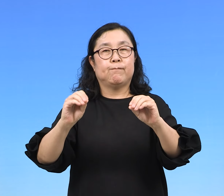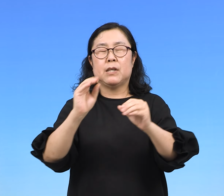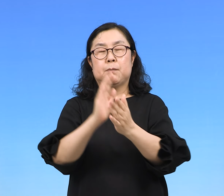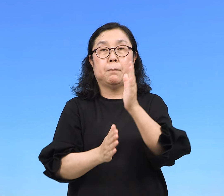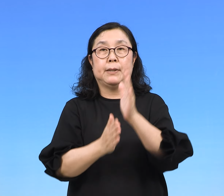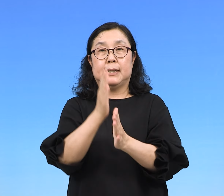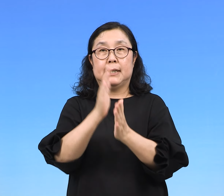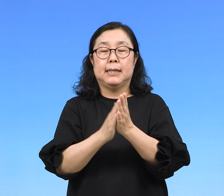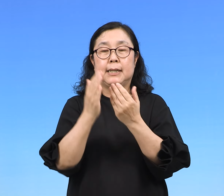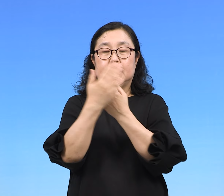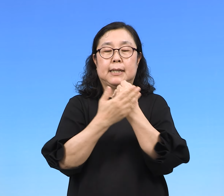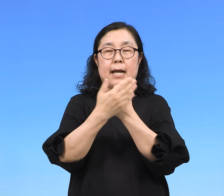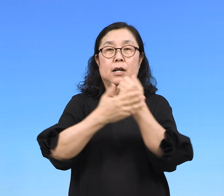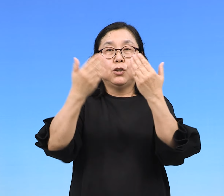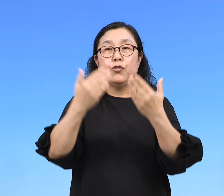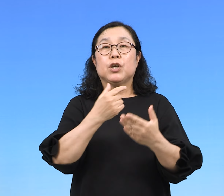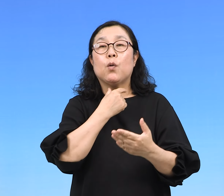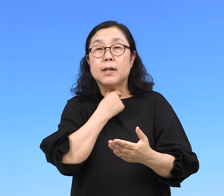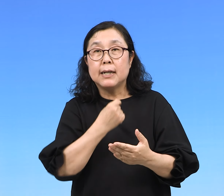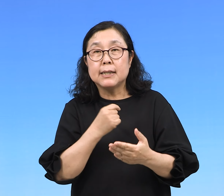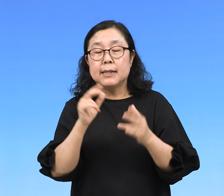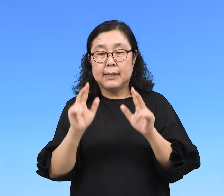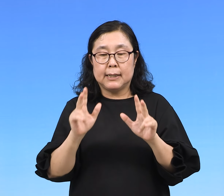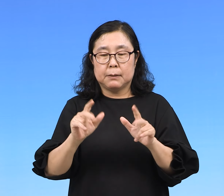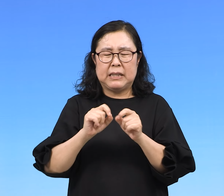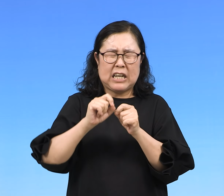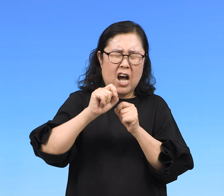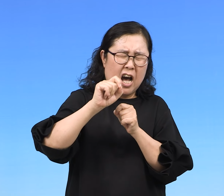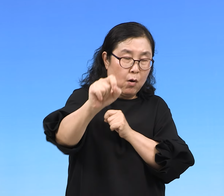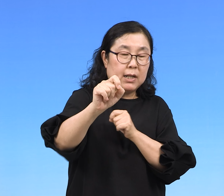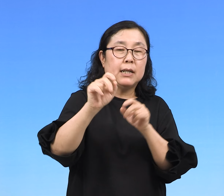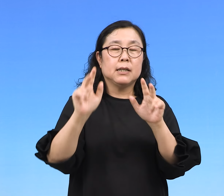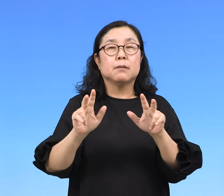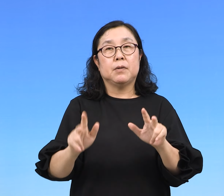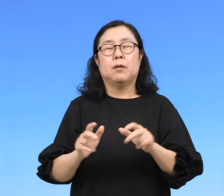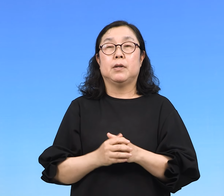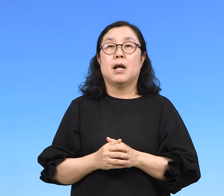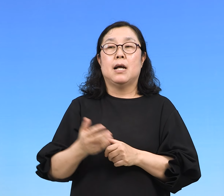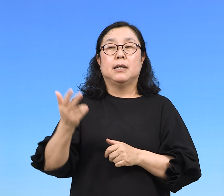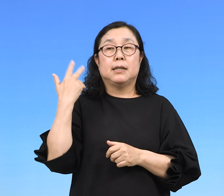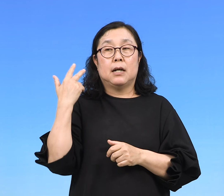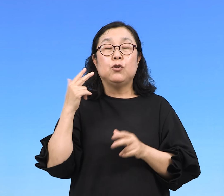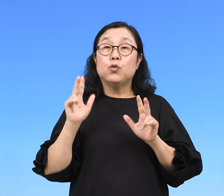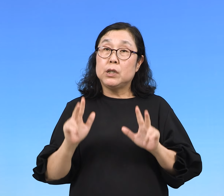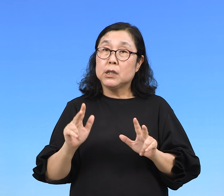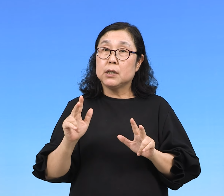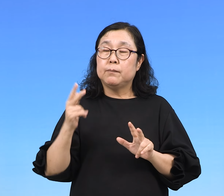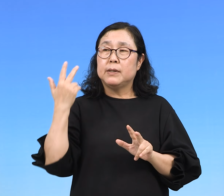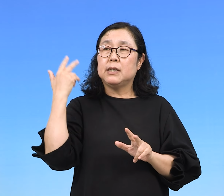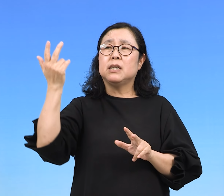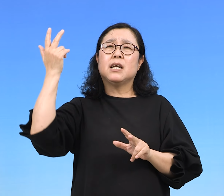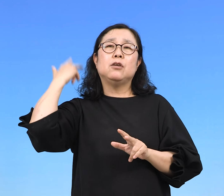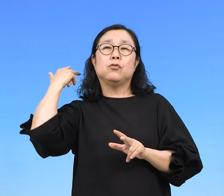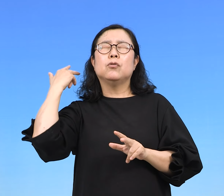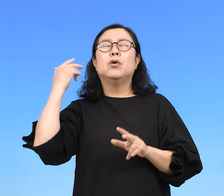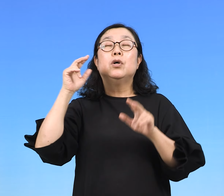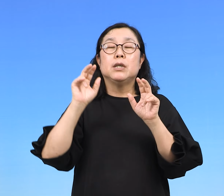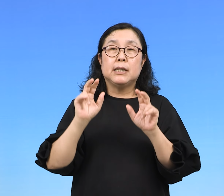그 하나님의 성품으로 보면요, 여기 나와 있는 지금은 영원한 지금이에요. 지난주도 지금이었고 그